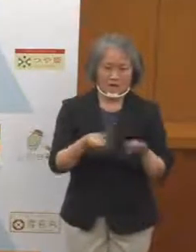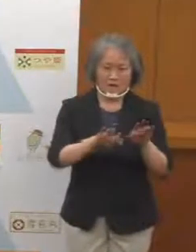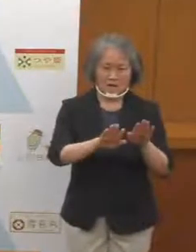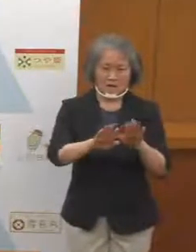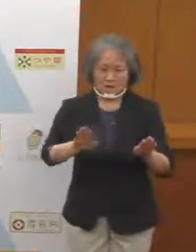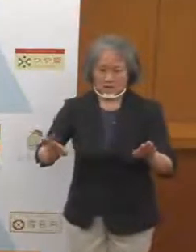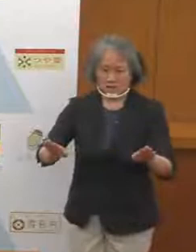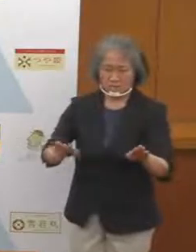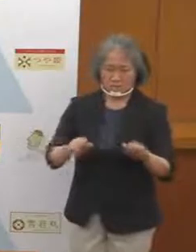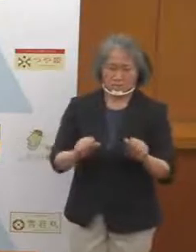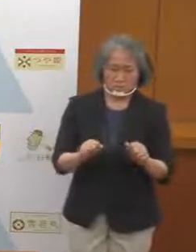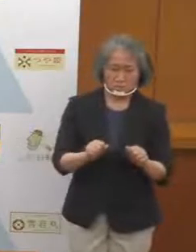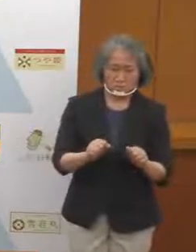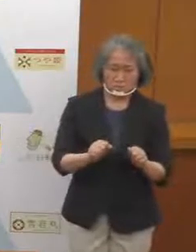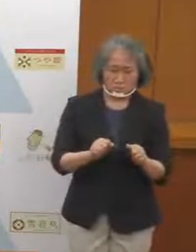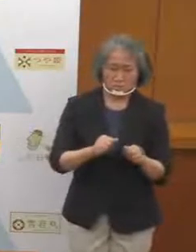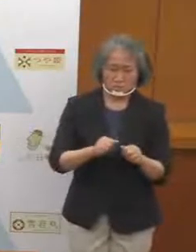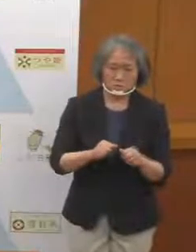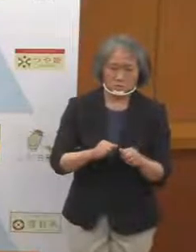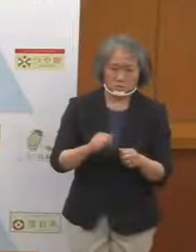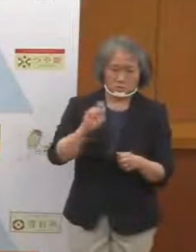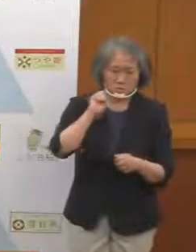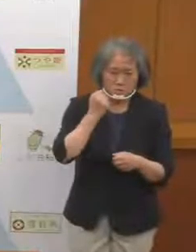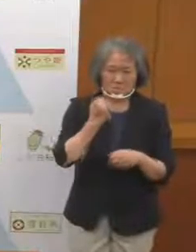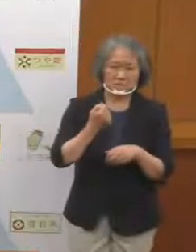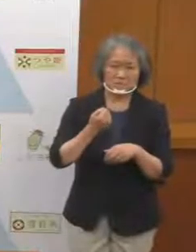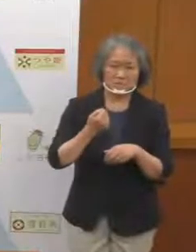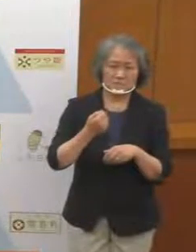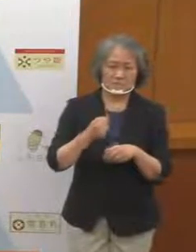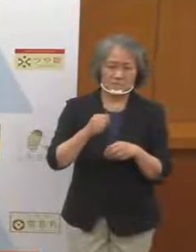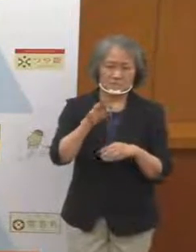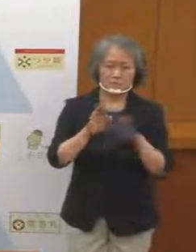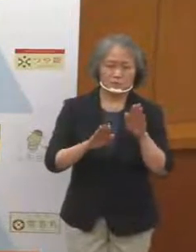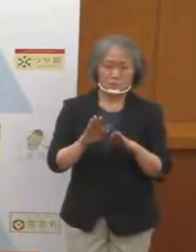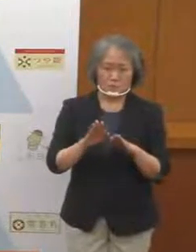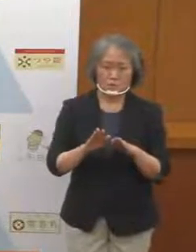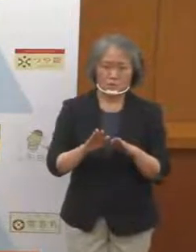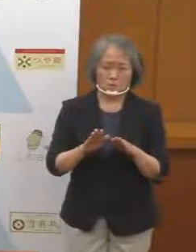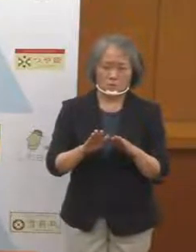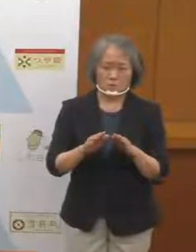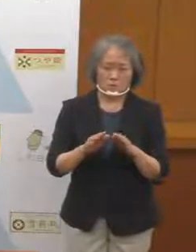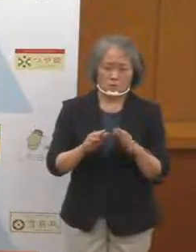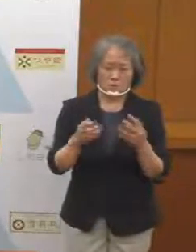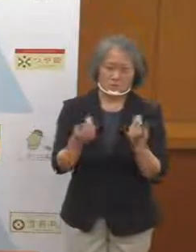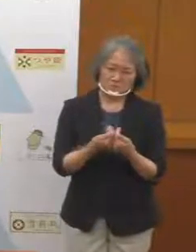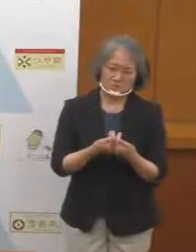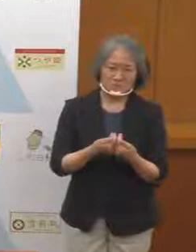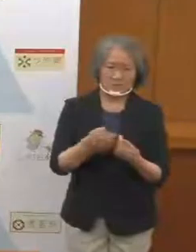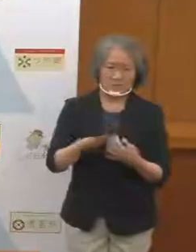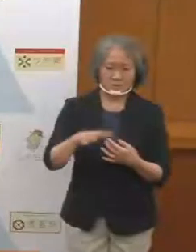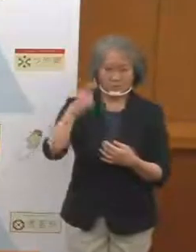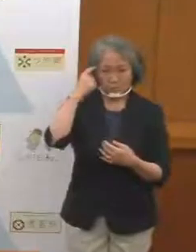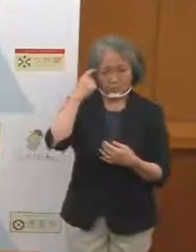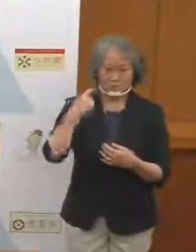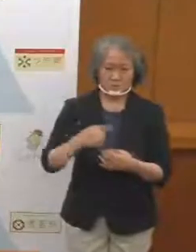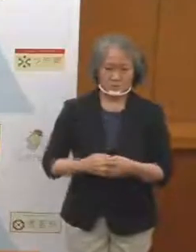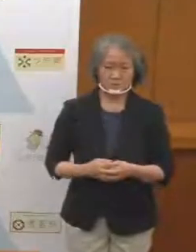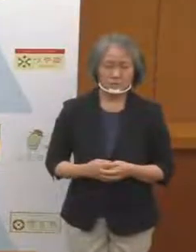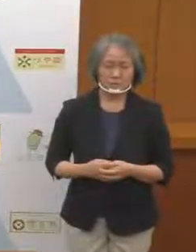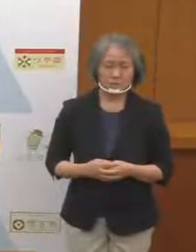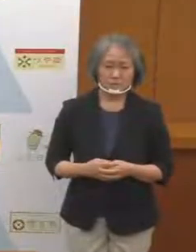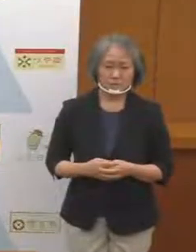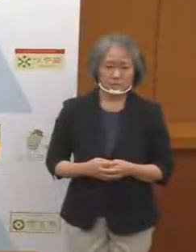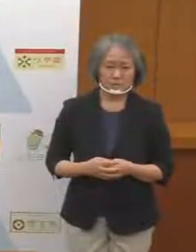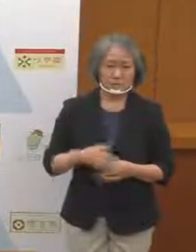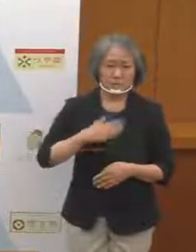それはかなりリスクであるというその難しいありんこ背反するに再販するようなもの問題があると思うんですけれども g